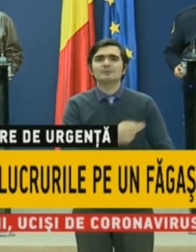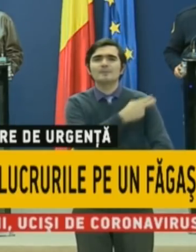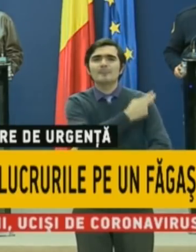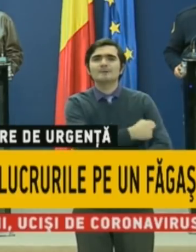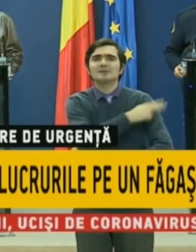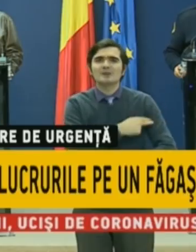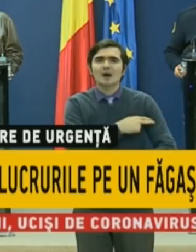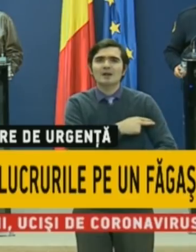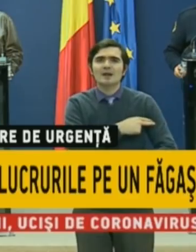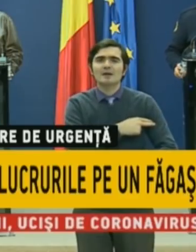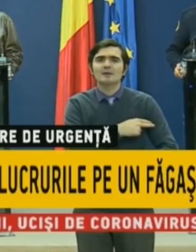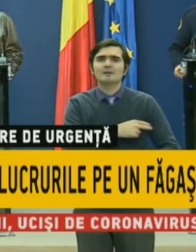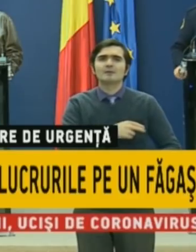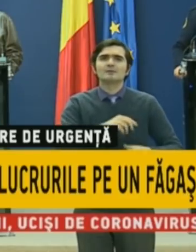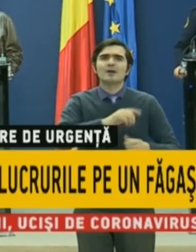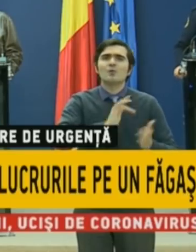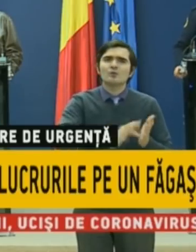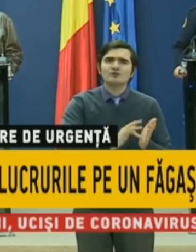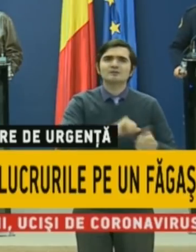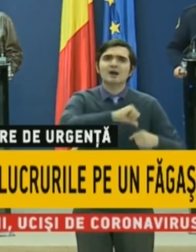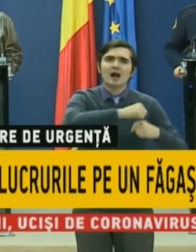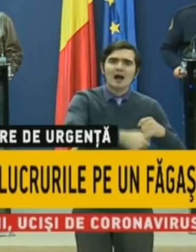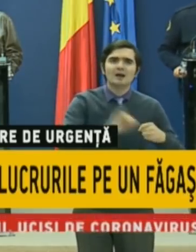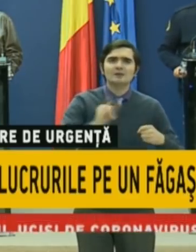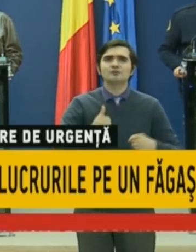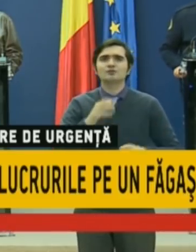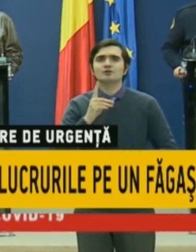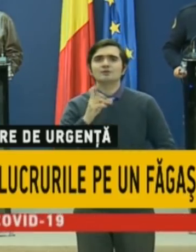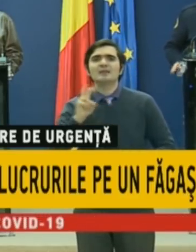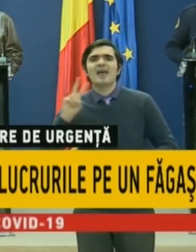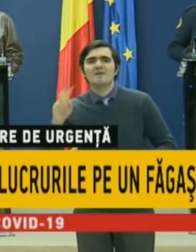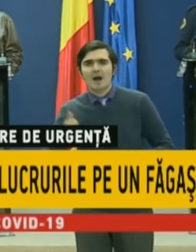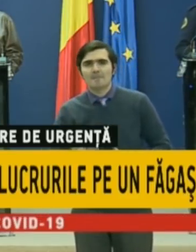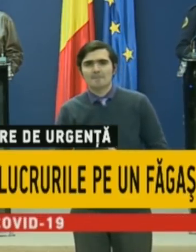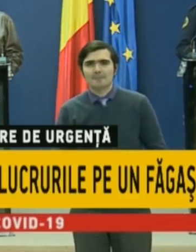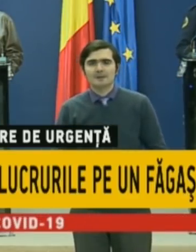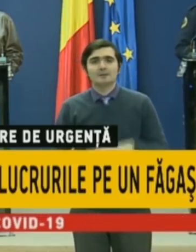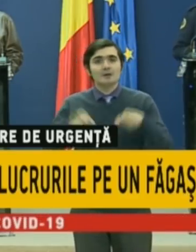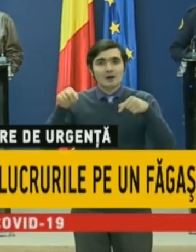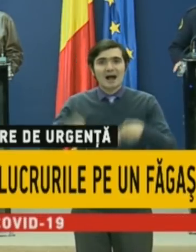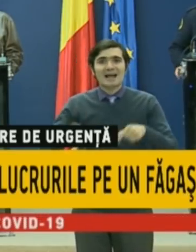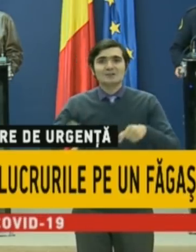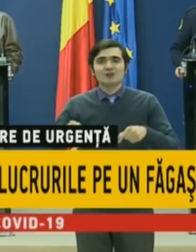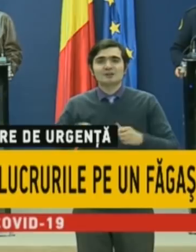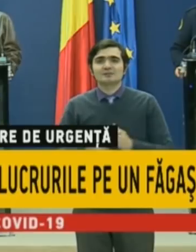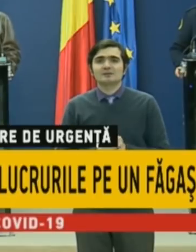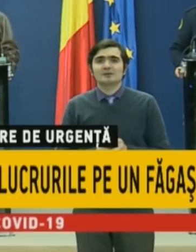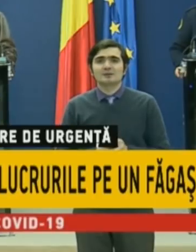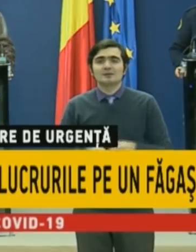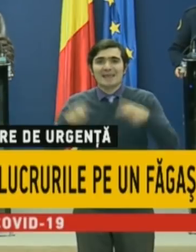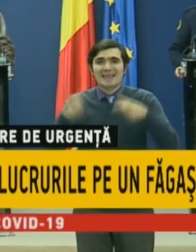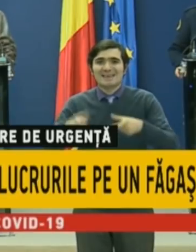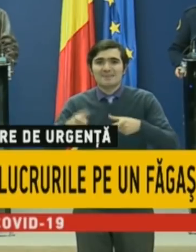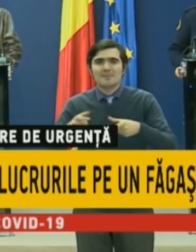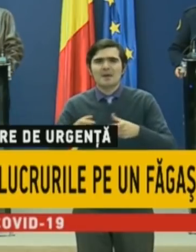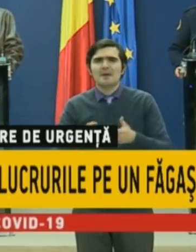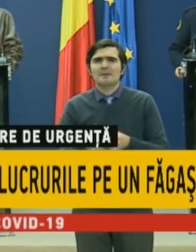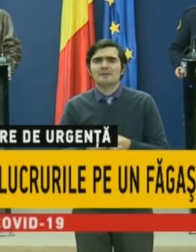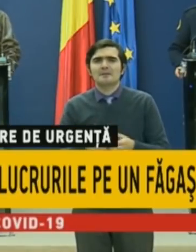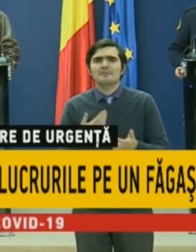Județean de Urgență Arad și cu Spitalul Județean de Urgență Deva. Deci, acest tip de echipe,